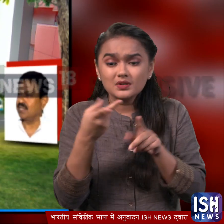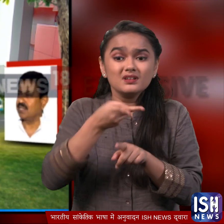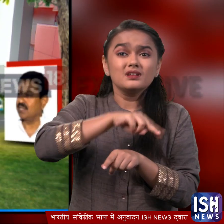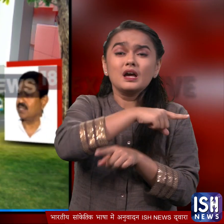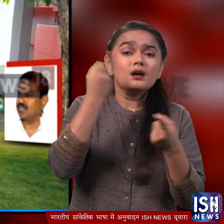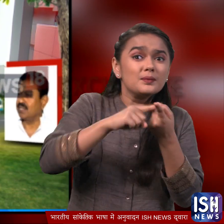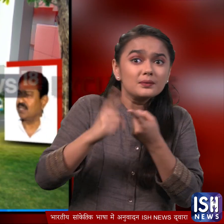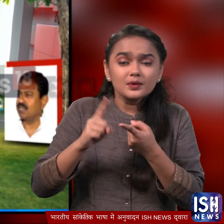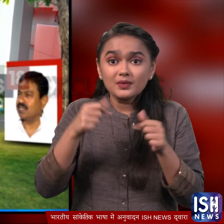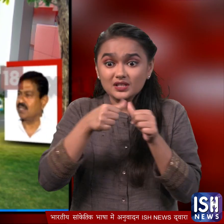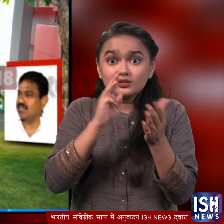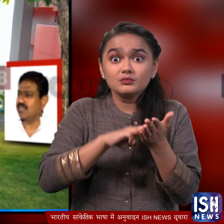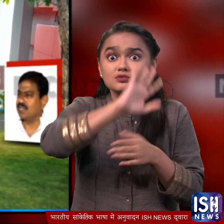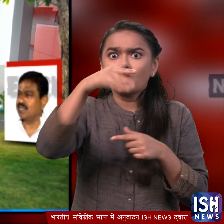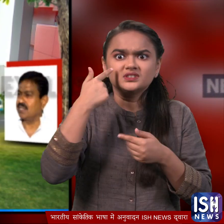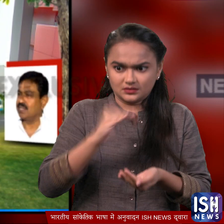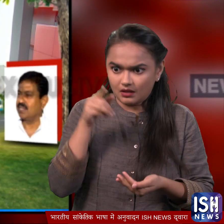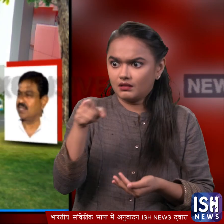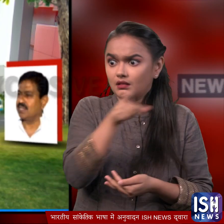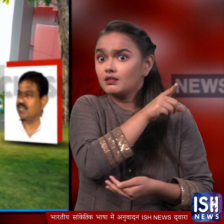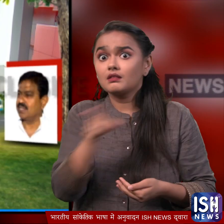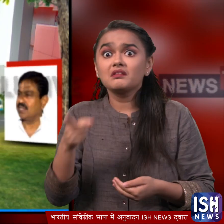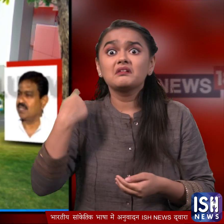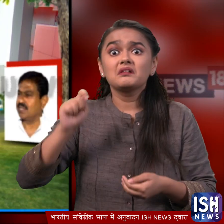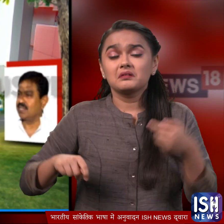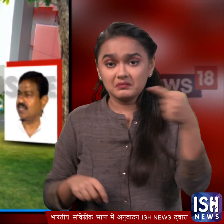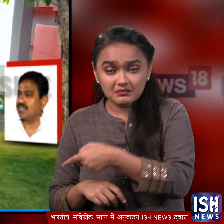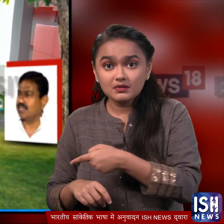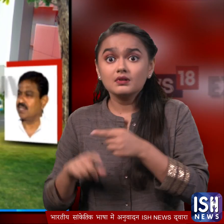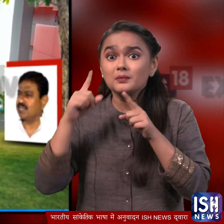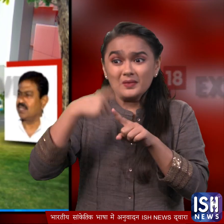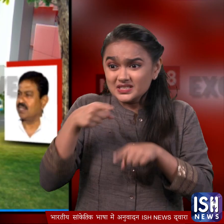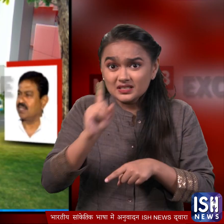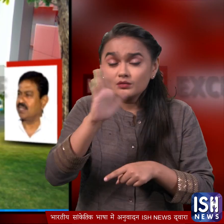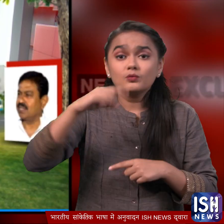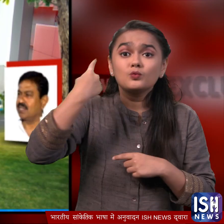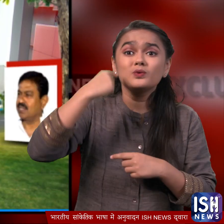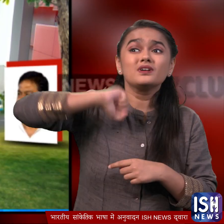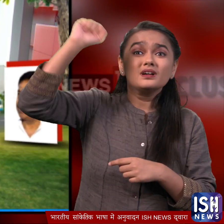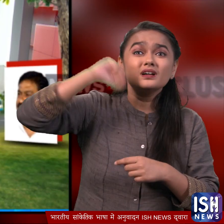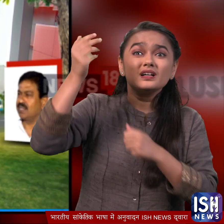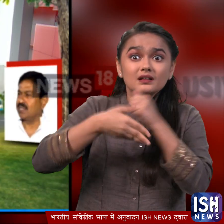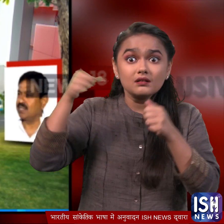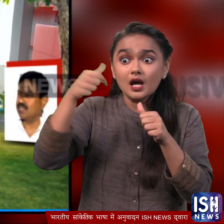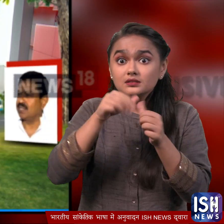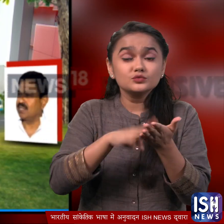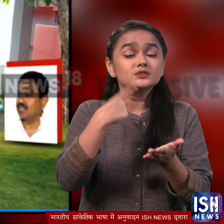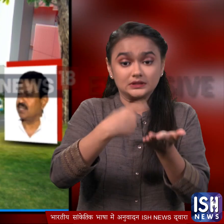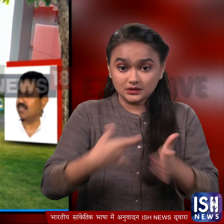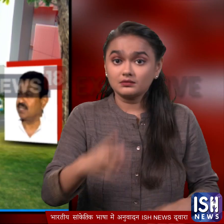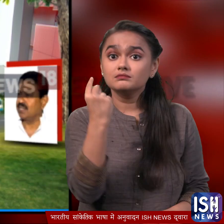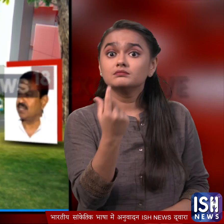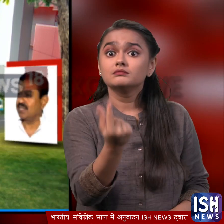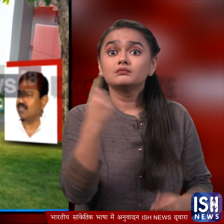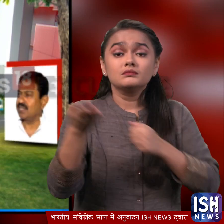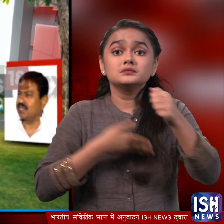कुछ हुआ उसके बाद अजय मिश्रा के बेटे पर आरोप लगे और केस दर्ज हुआ। यही नहीं, वहां प्रदर्शन करने वाले किसान अजय मिश्रा के इस्तीफे की मांग भी कर रहे